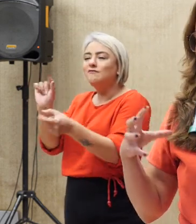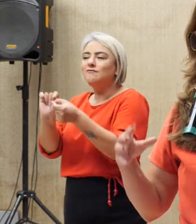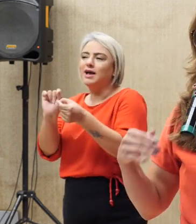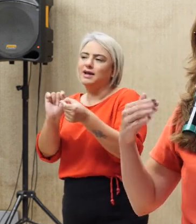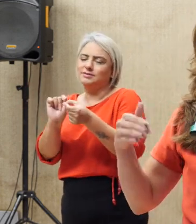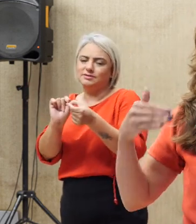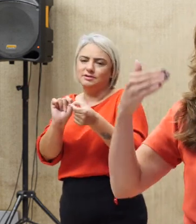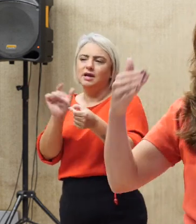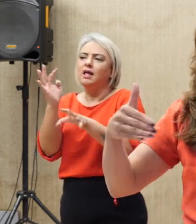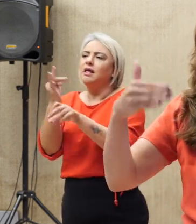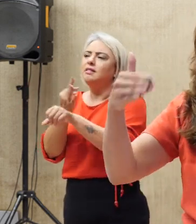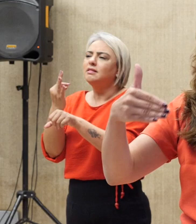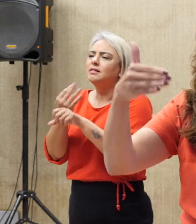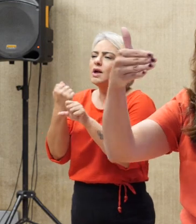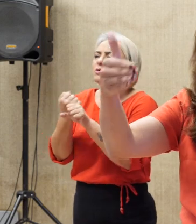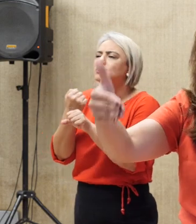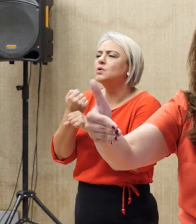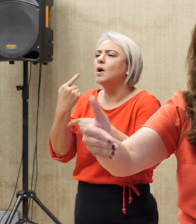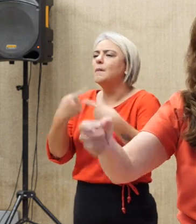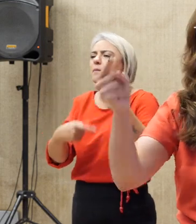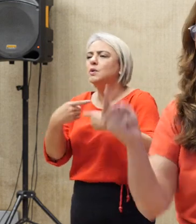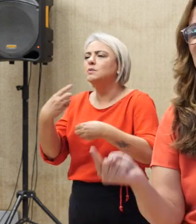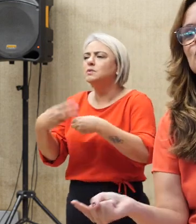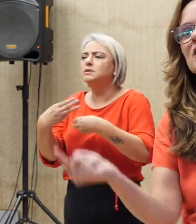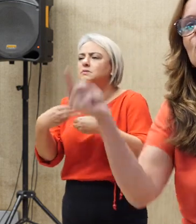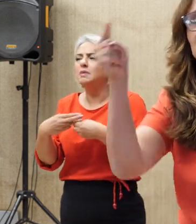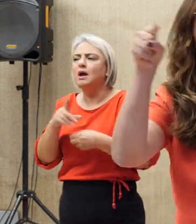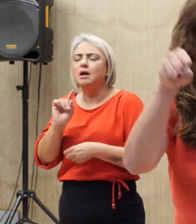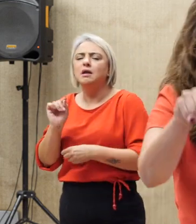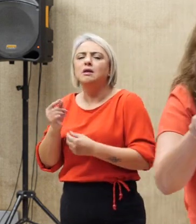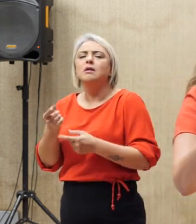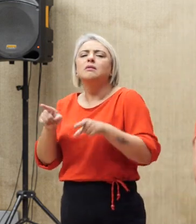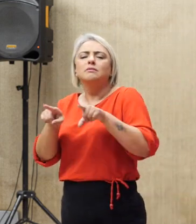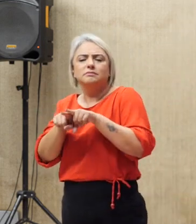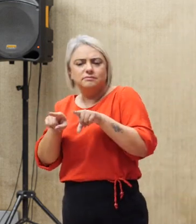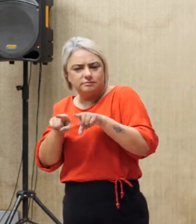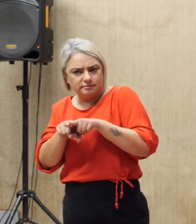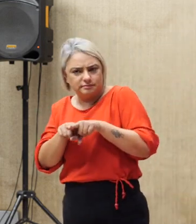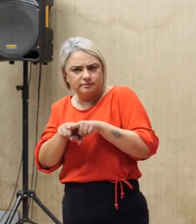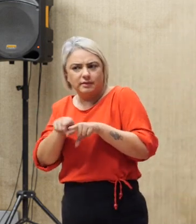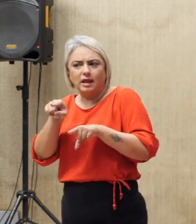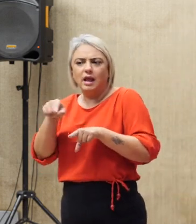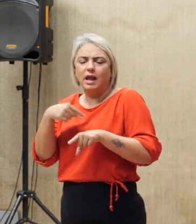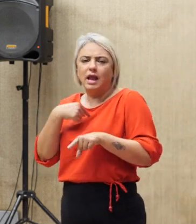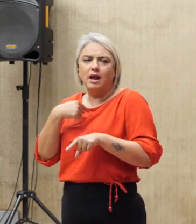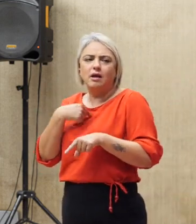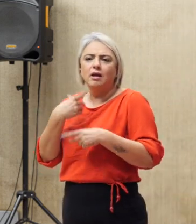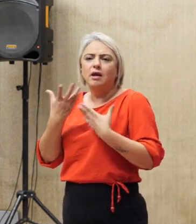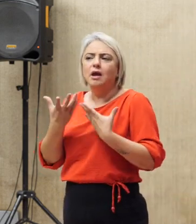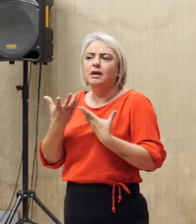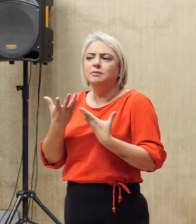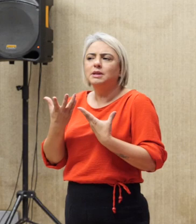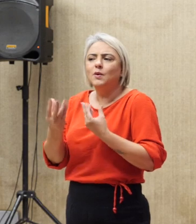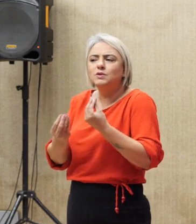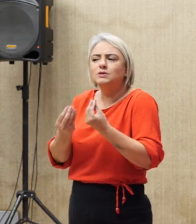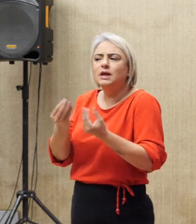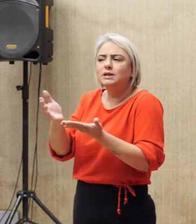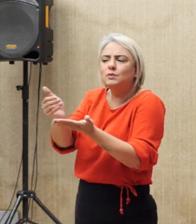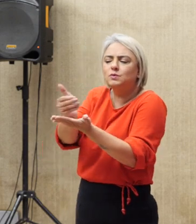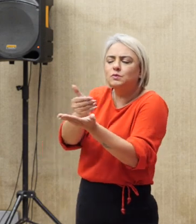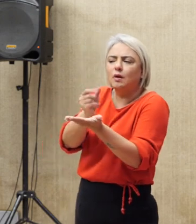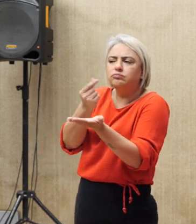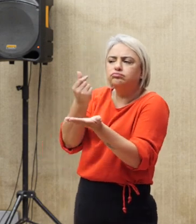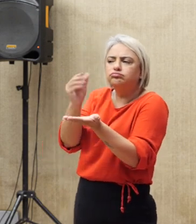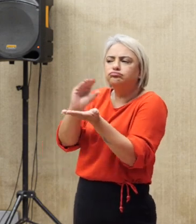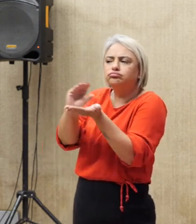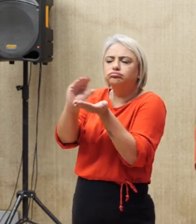faço, tá? E tentar construir uma política municipal, porque isso, inclusive, é o que me dá mais condição de captar